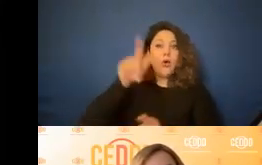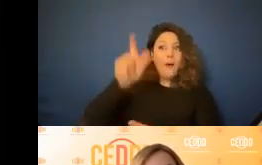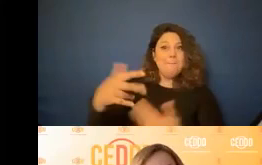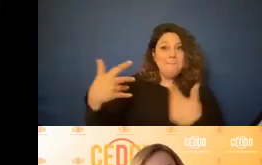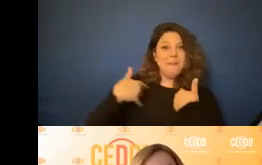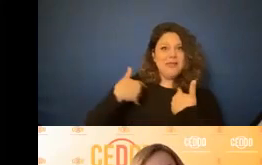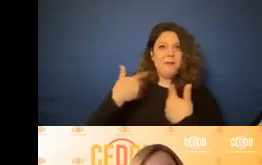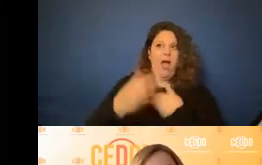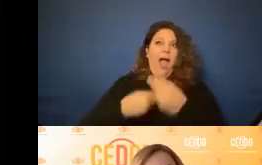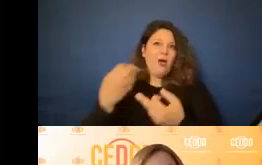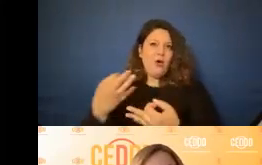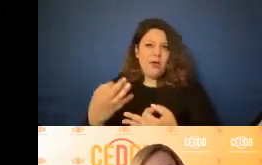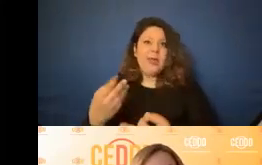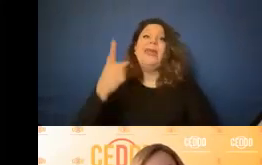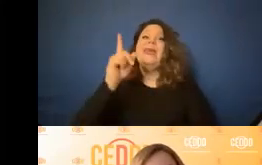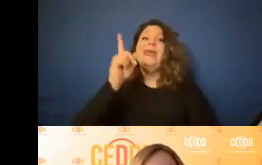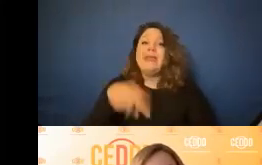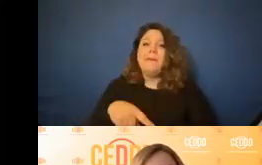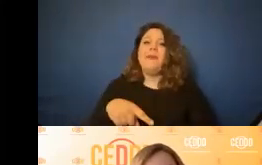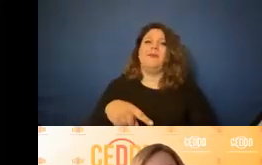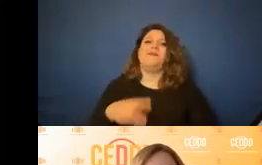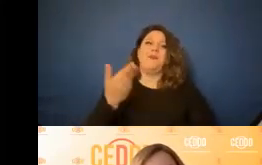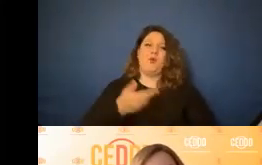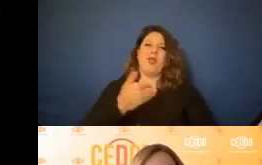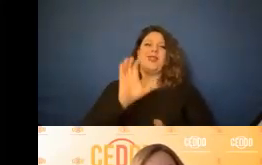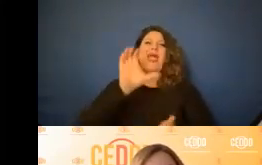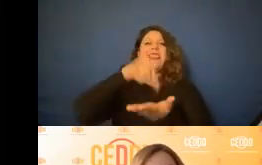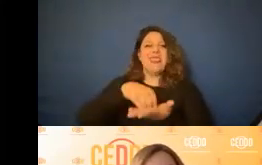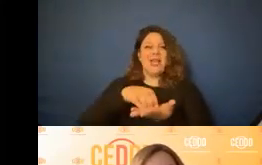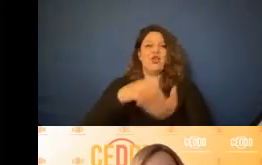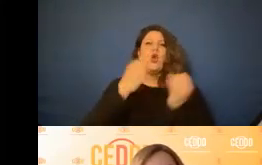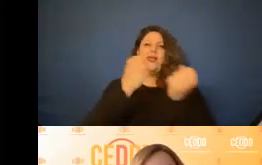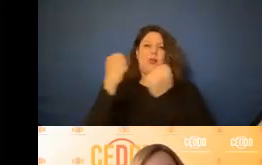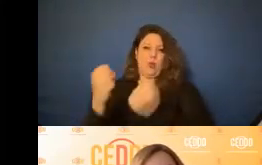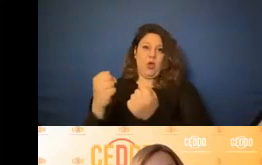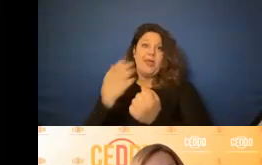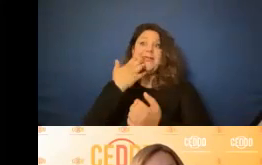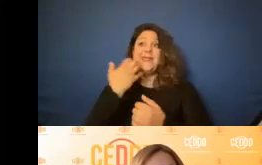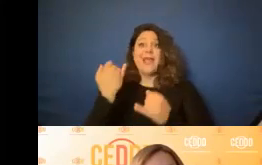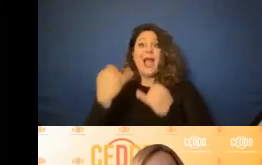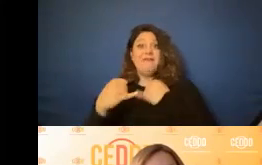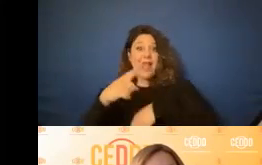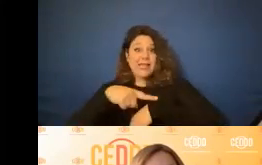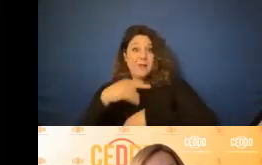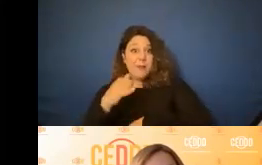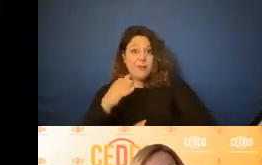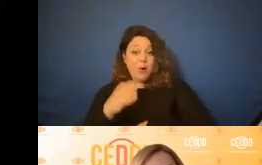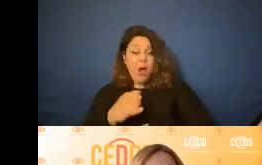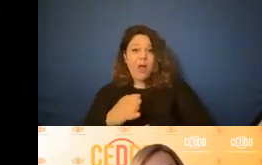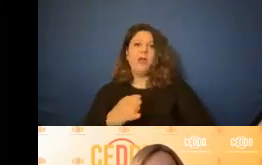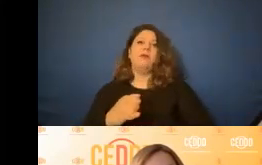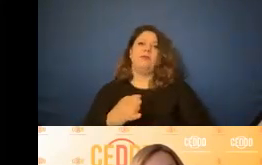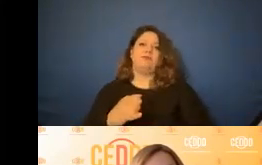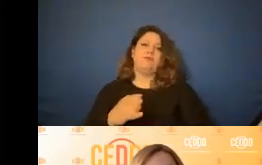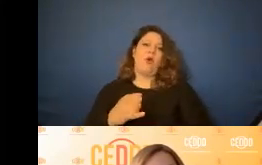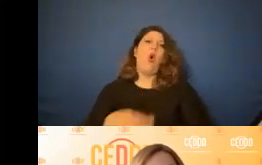con el centro escolar y las instituciones. Luego al final, si tenemos tiempo, pues damos un repaso de qué cosas habría que estar modificando y retocando,